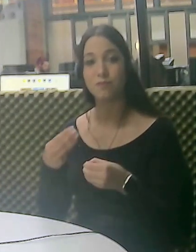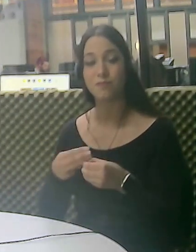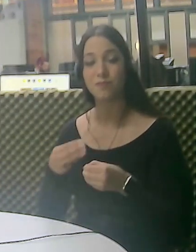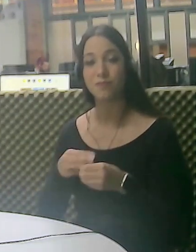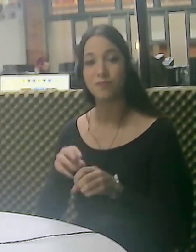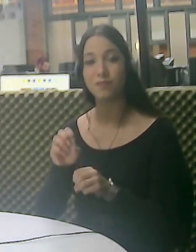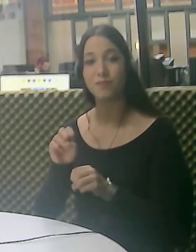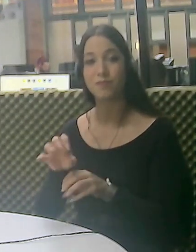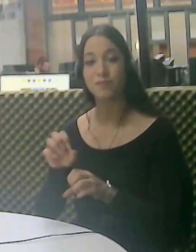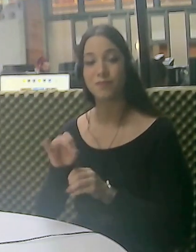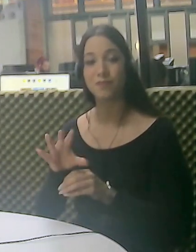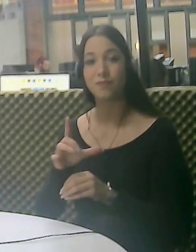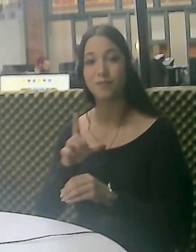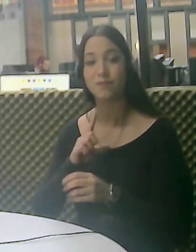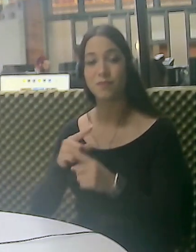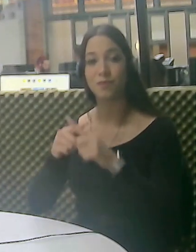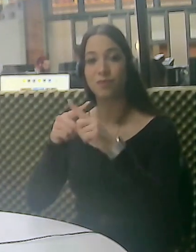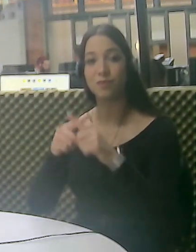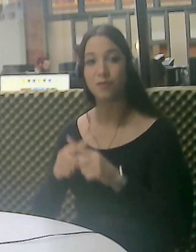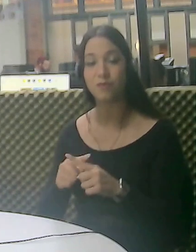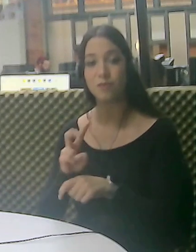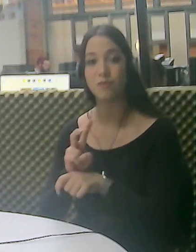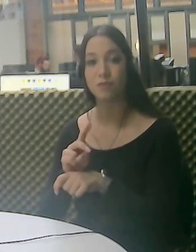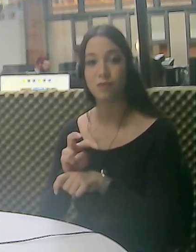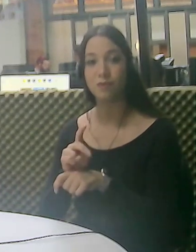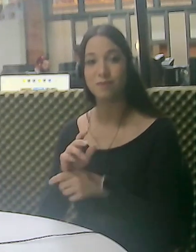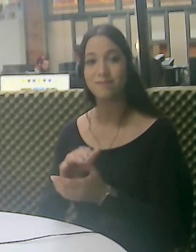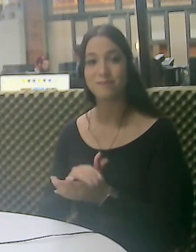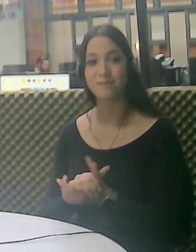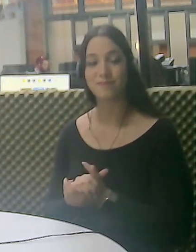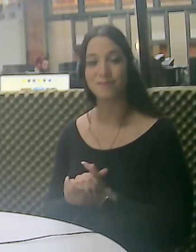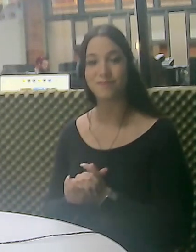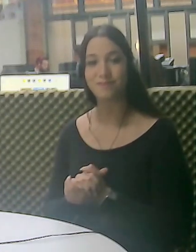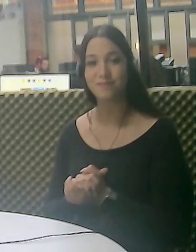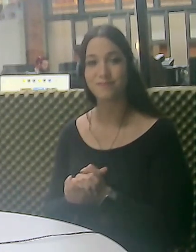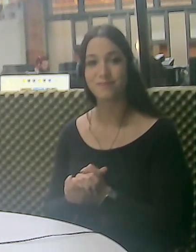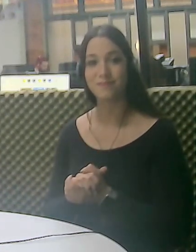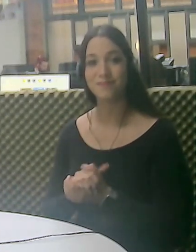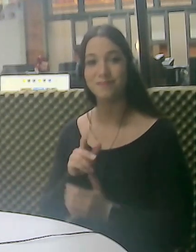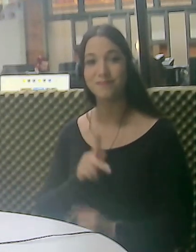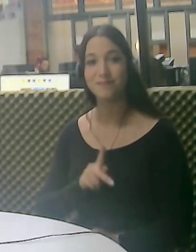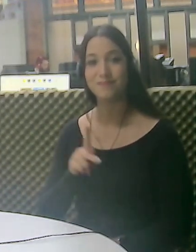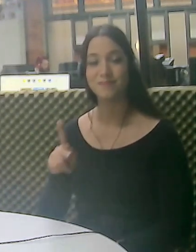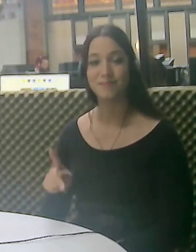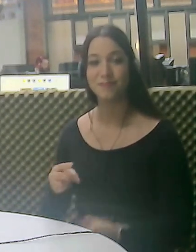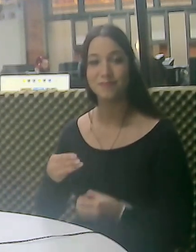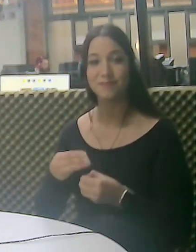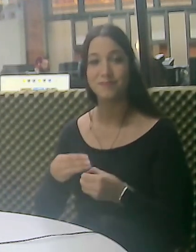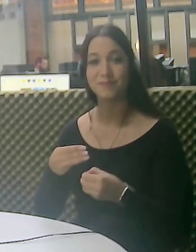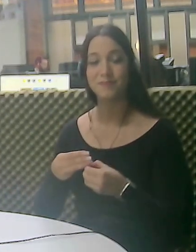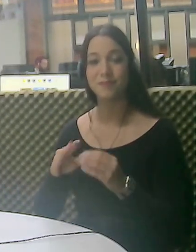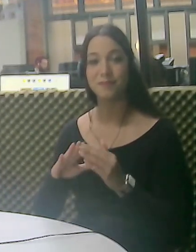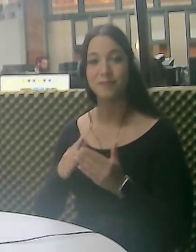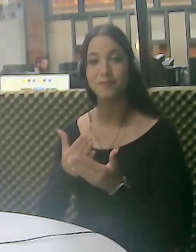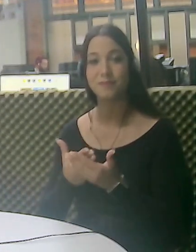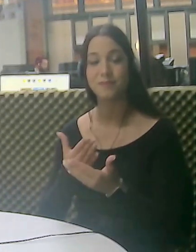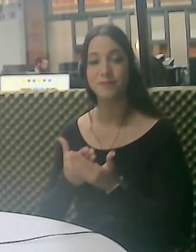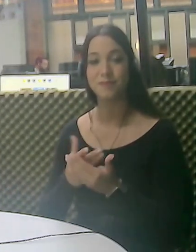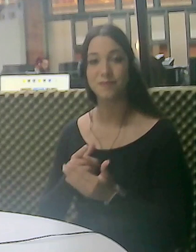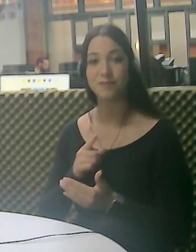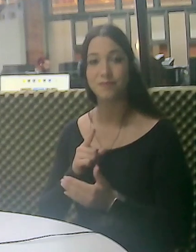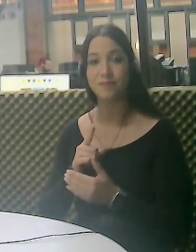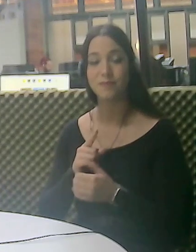Ensino participam de mini campeonato de robótica. E ainda, professores da Rede Municipal de Ensino participam